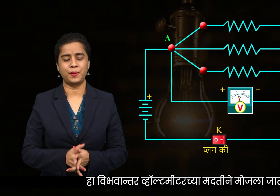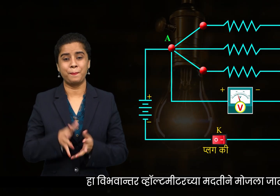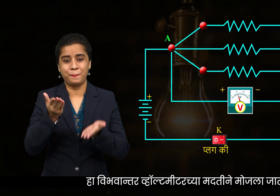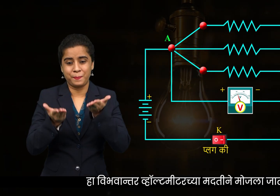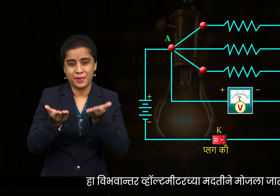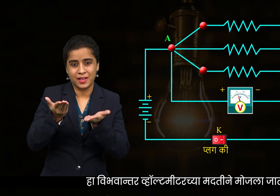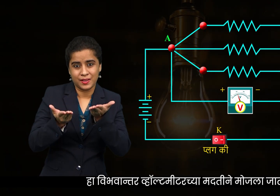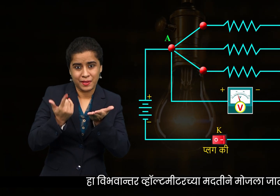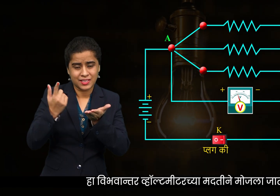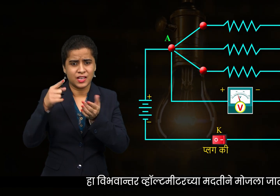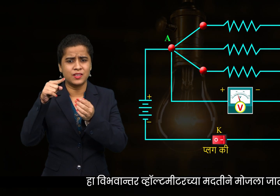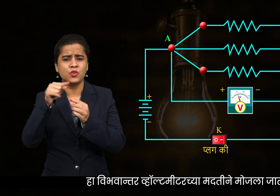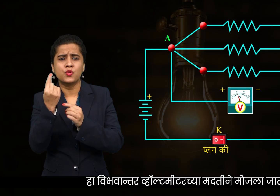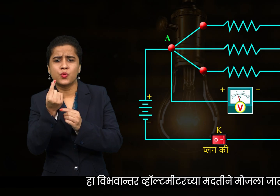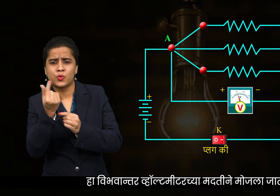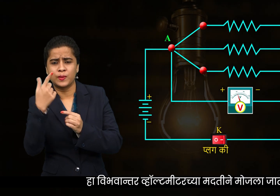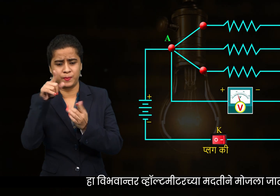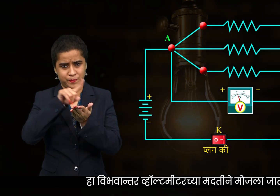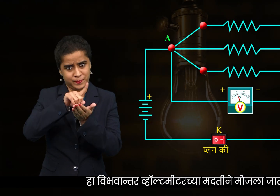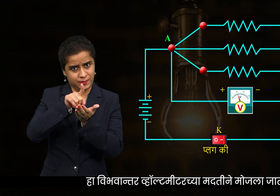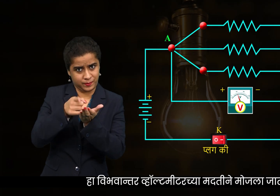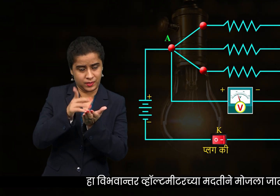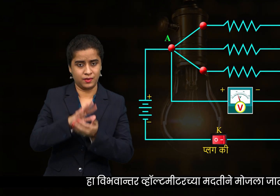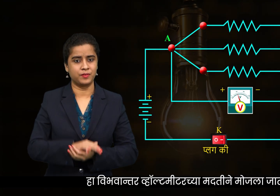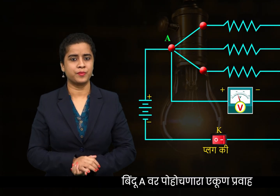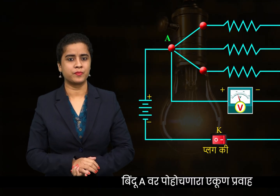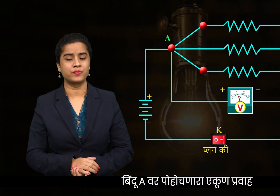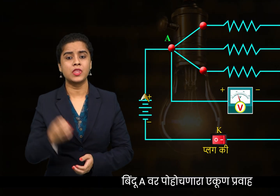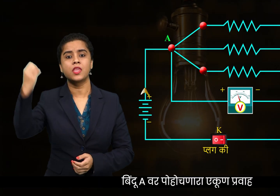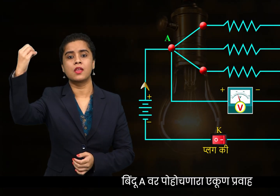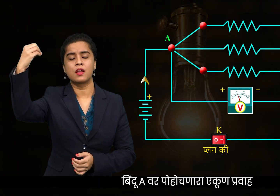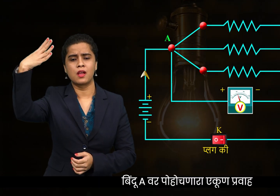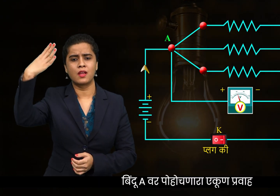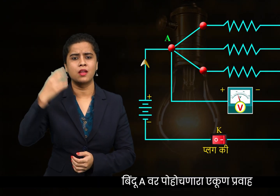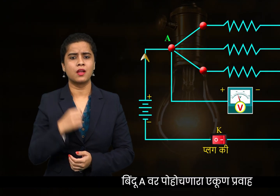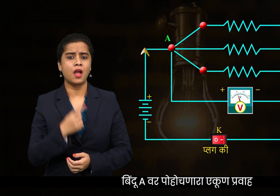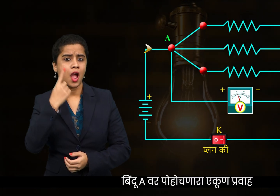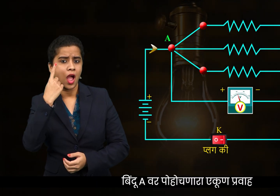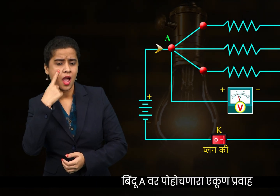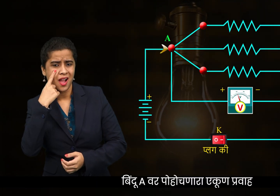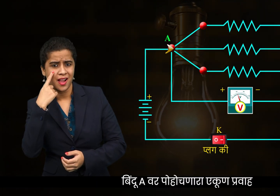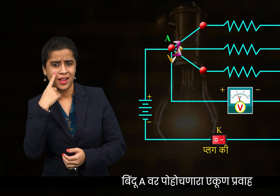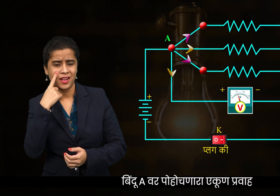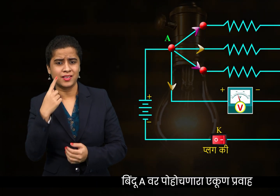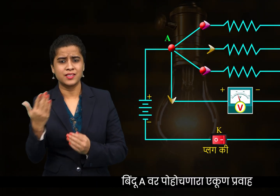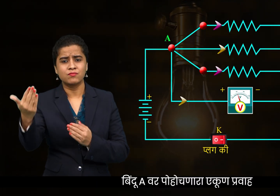हा विभवांतर व्होल्टमीटरच्या मदतीने मोजला जातो. बिंदू A वर पोहोचणारा एकूण प्रवाह